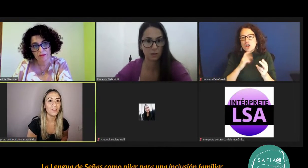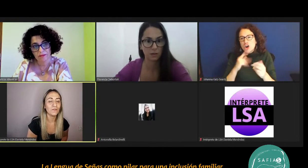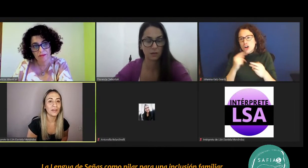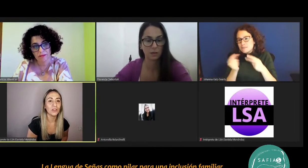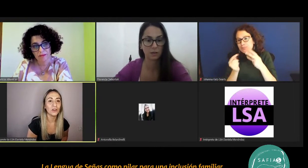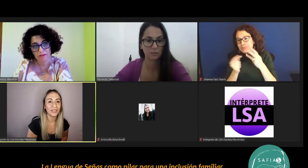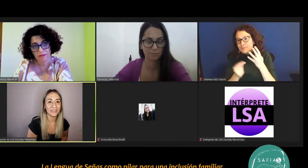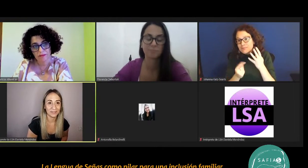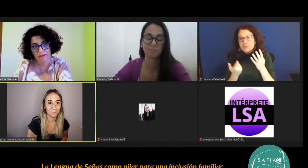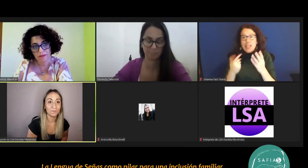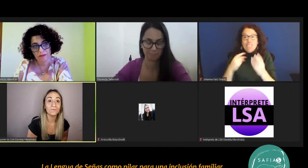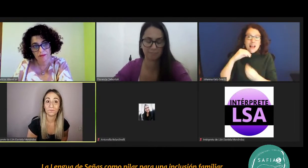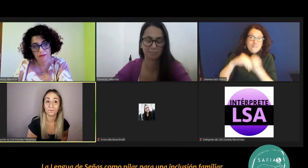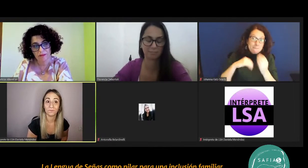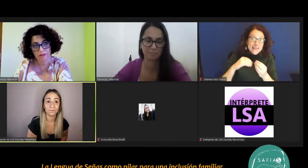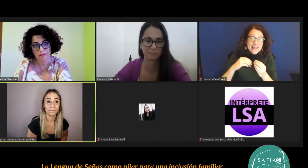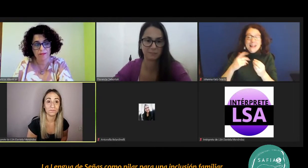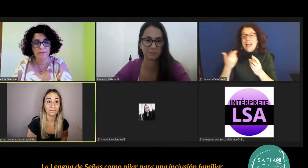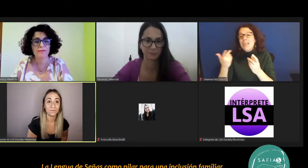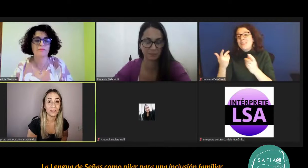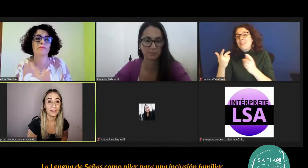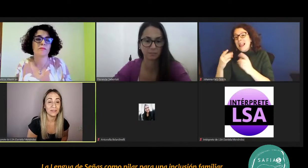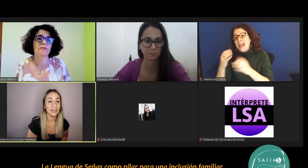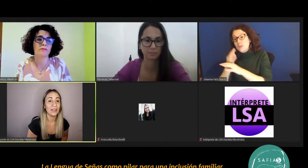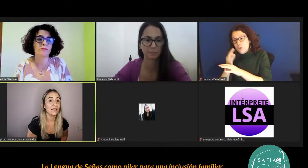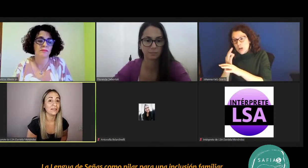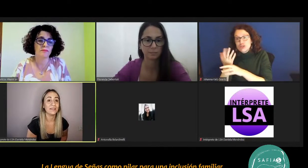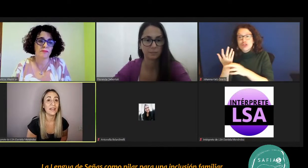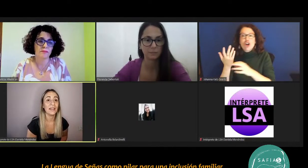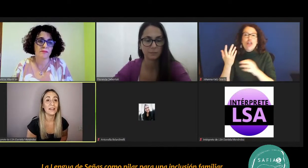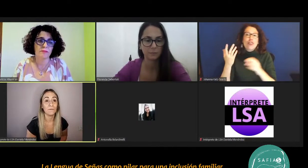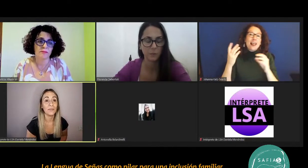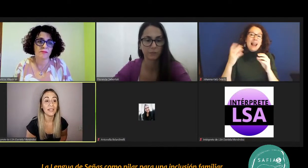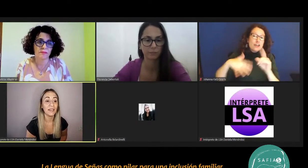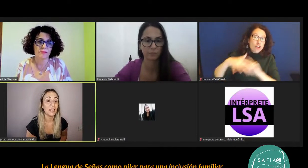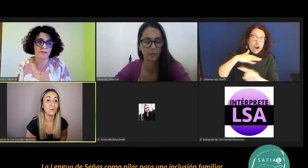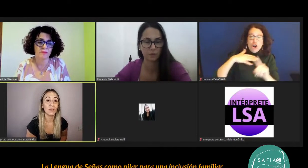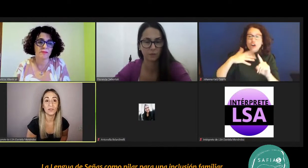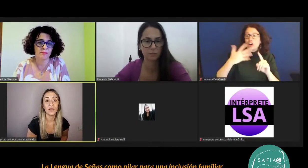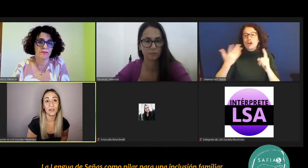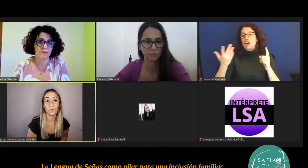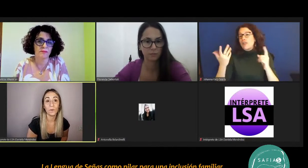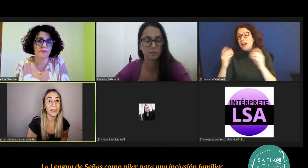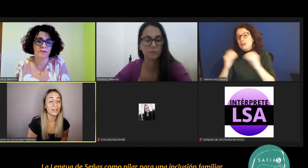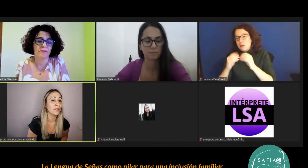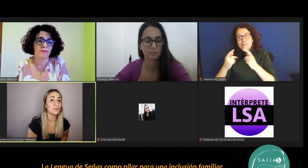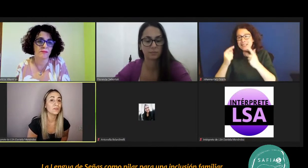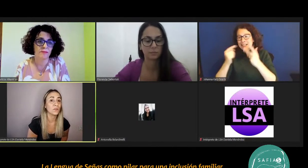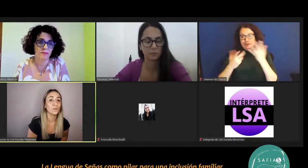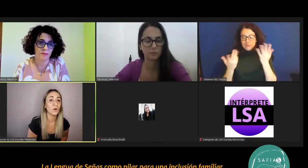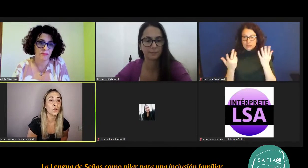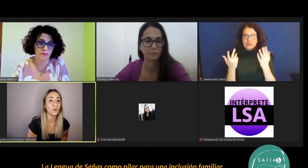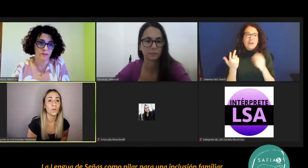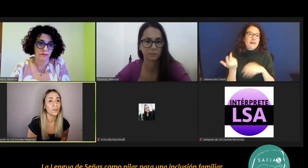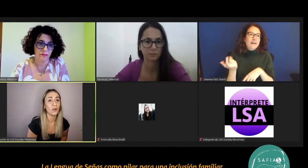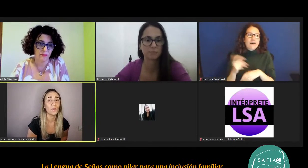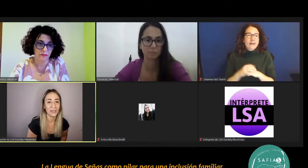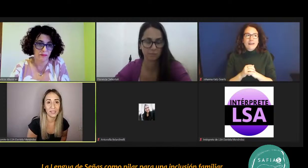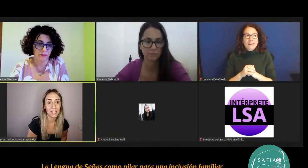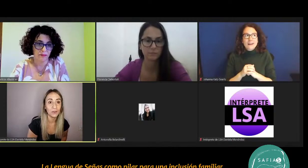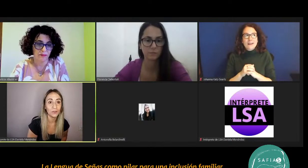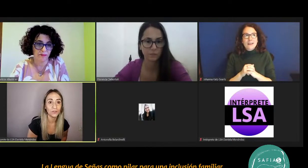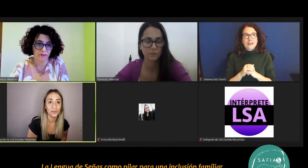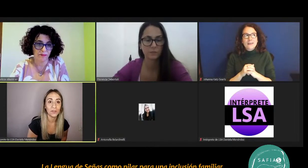Depende de varios factores, ¿sí? Así sea de la familia, de la educación, la escuela, de su entorno, de